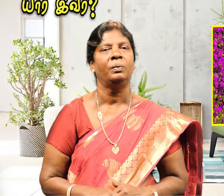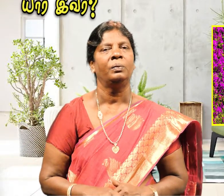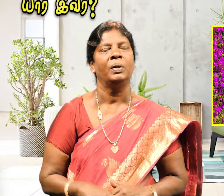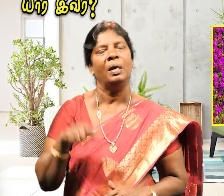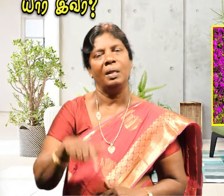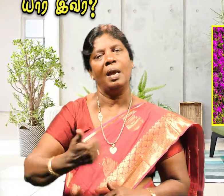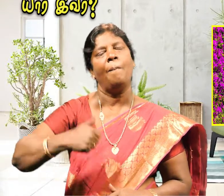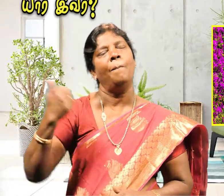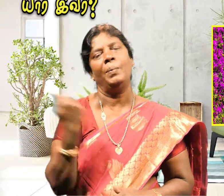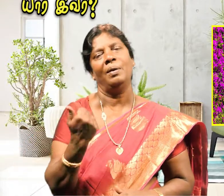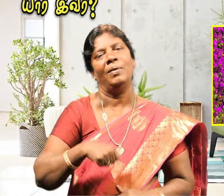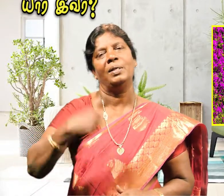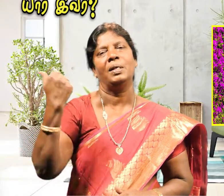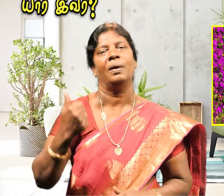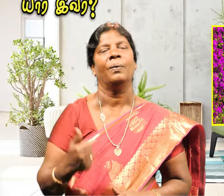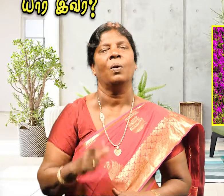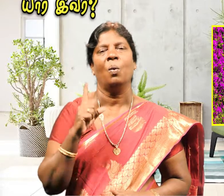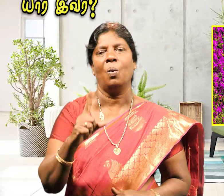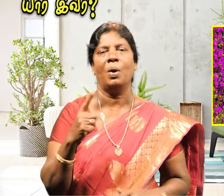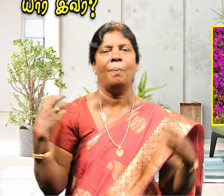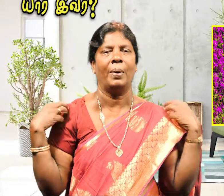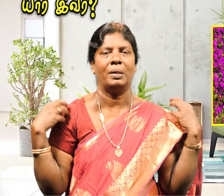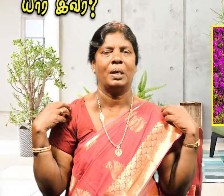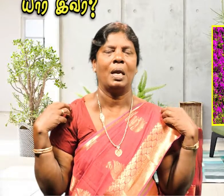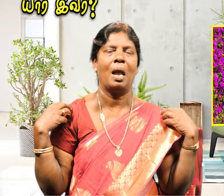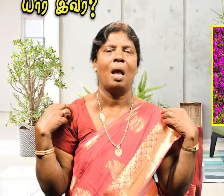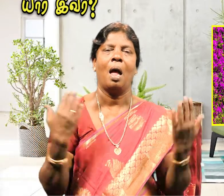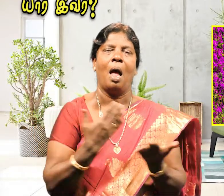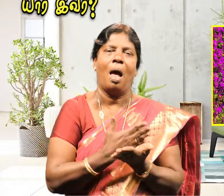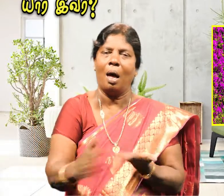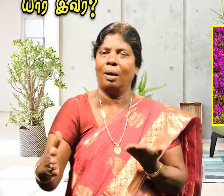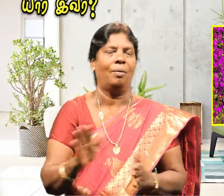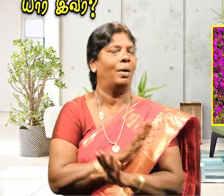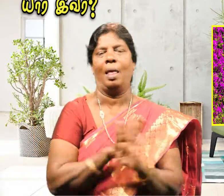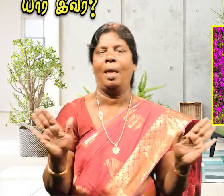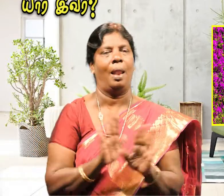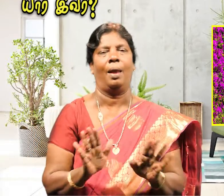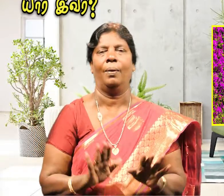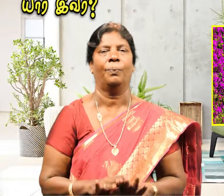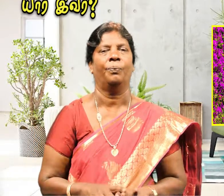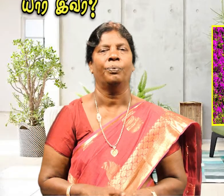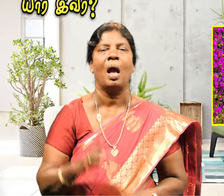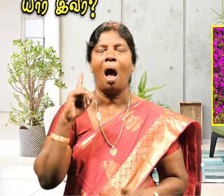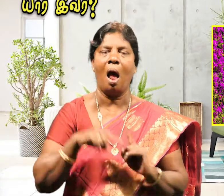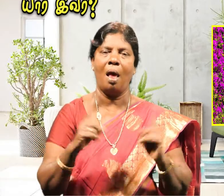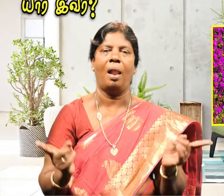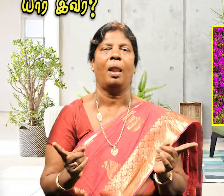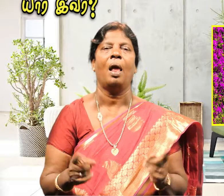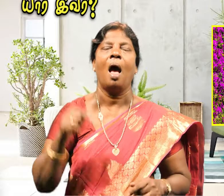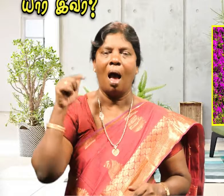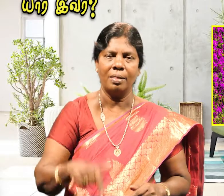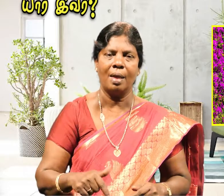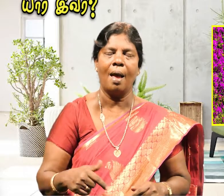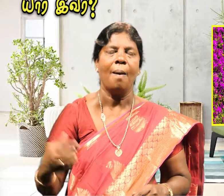இது எப்படிப்பட்ட வெற்றி என்றால், ஒரு பிரச்சனையை இல்லாமல் ஆக்கிவிடுகிறது என்பது அடுத்த விஷயம்.